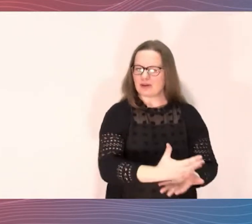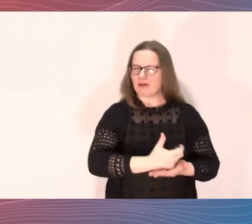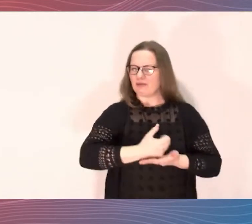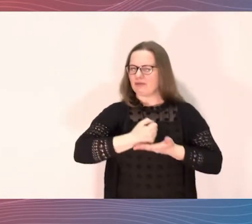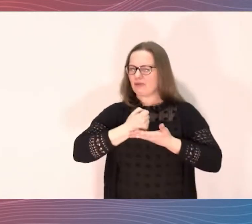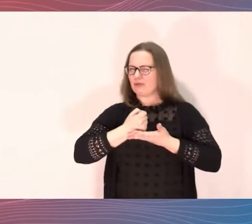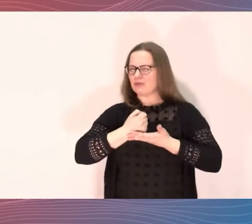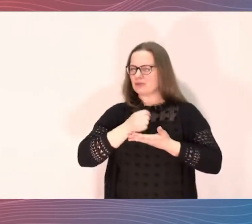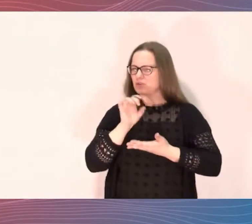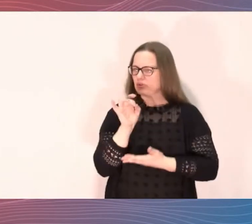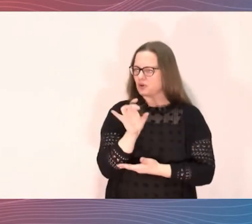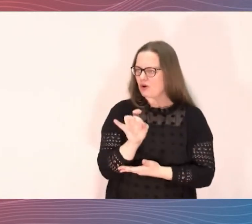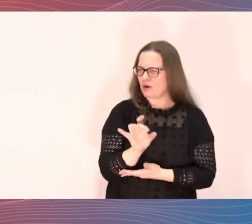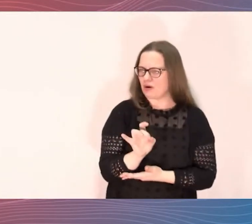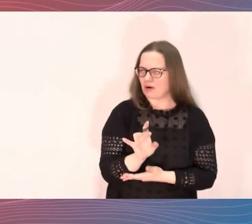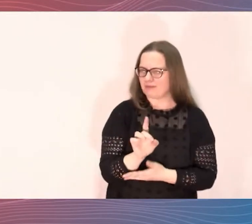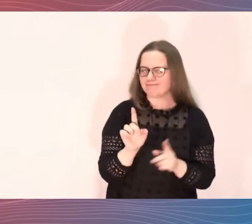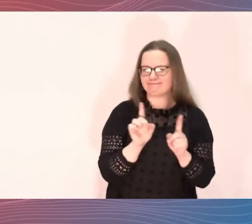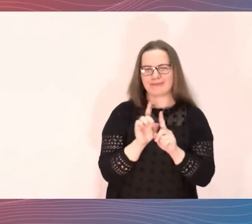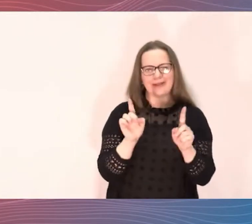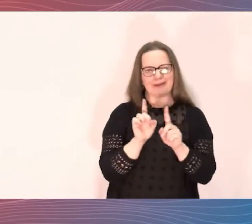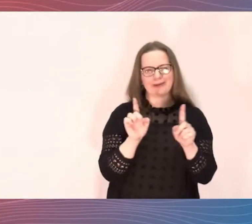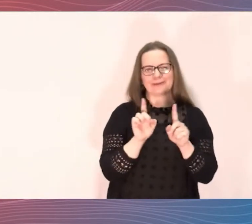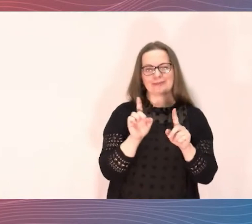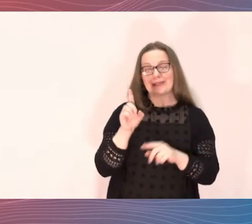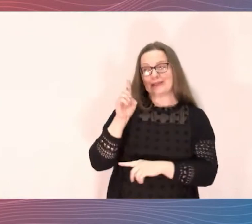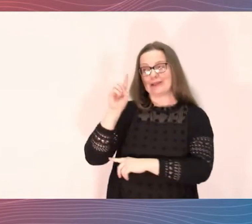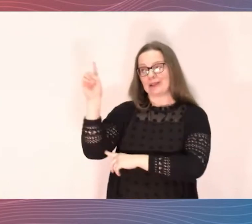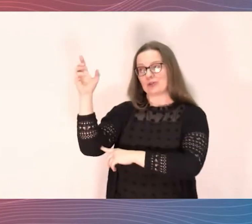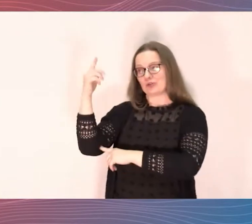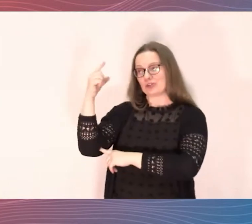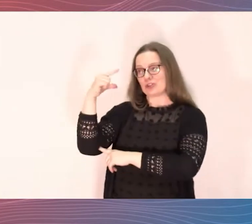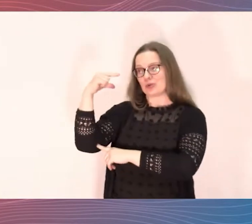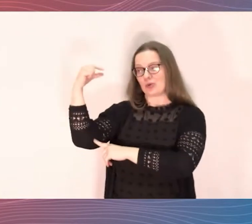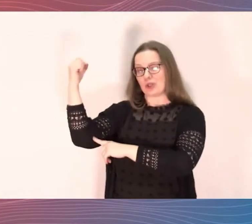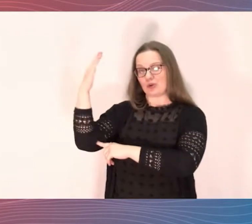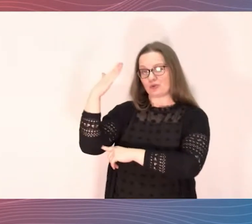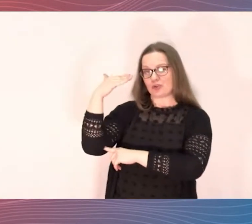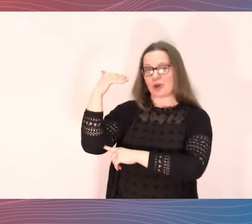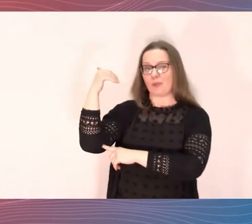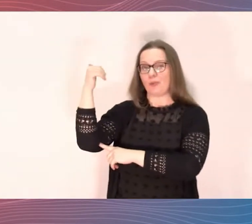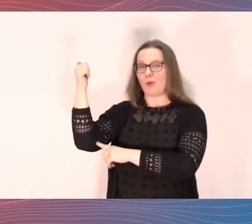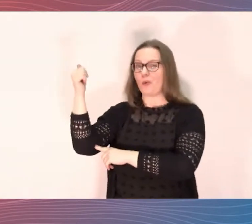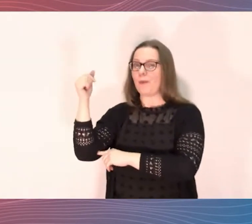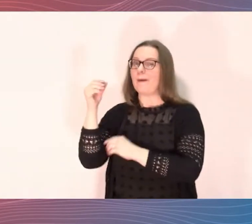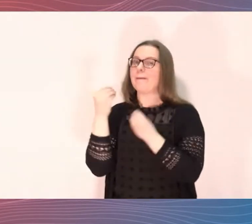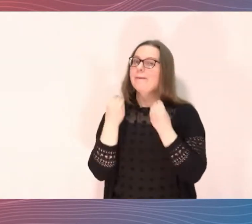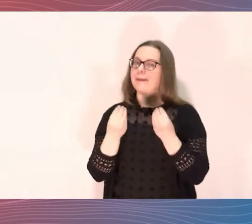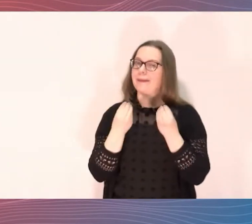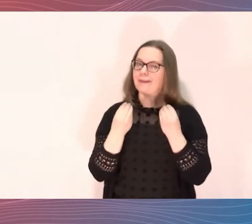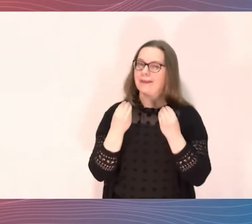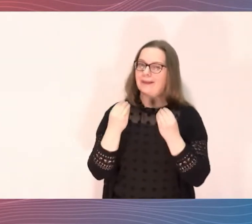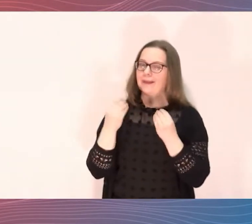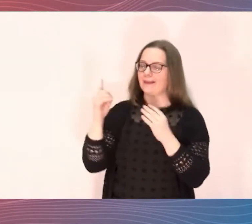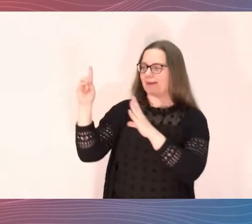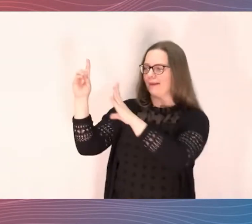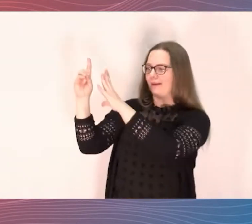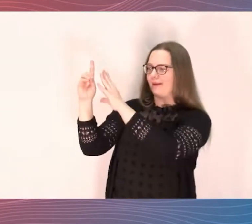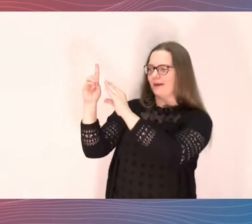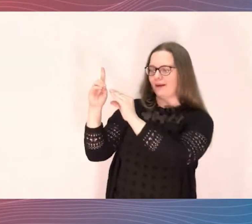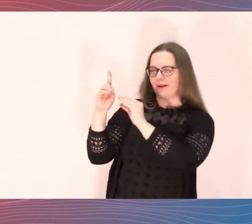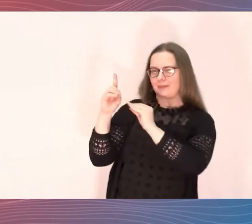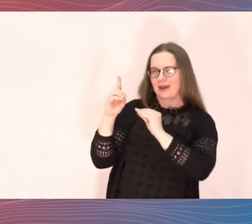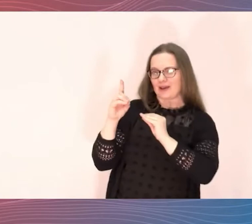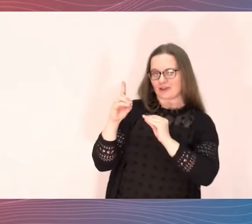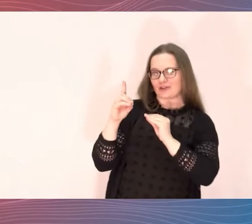nos predestinou para sermos conformes à imagem de Seu Filho. Romanos 8, vamos ler rapidamente.